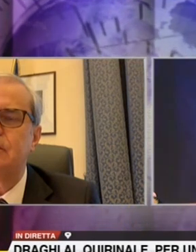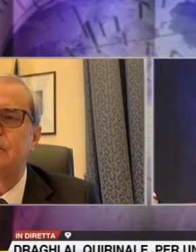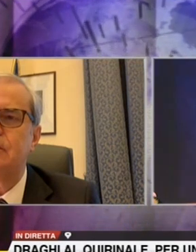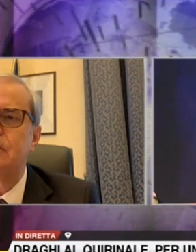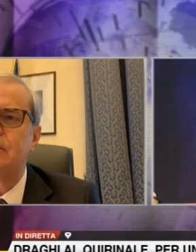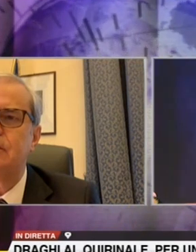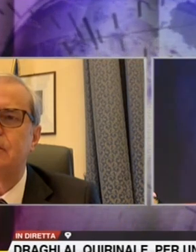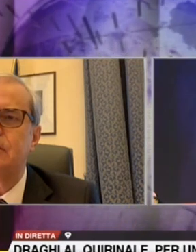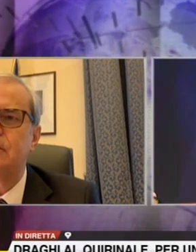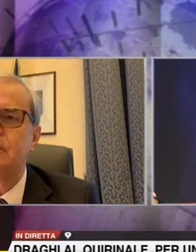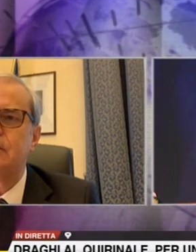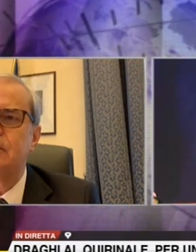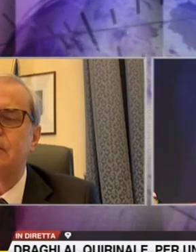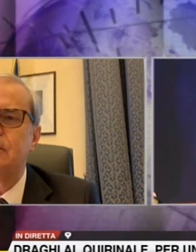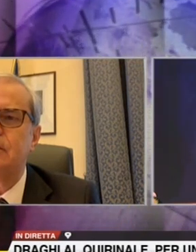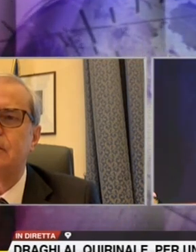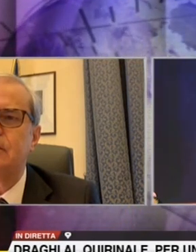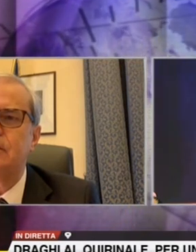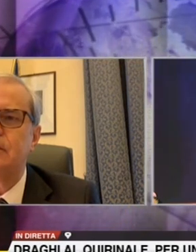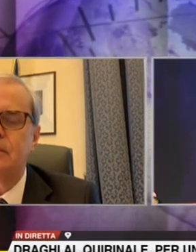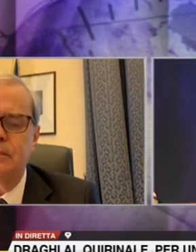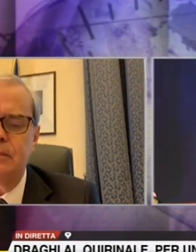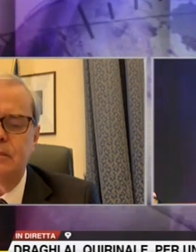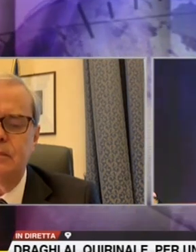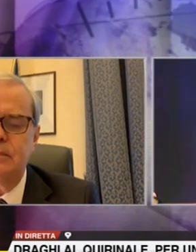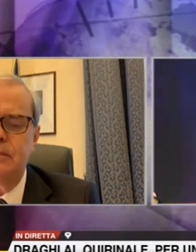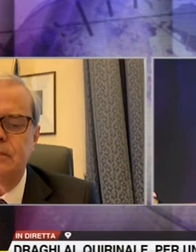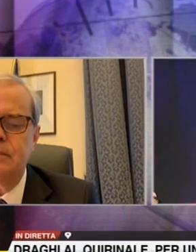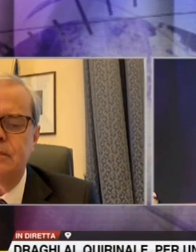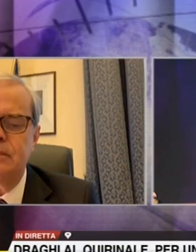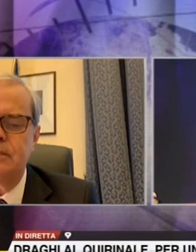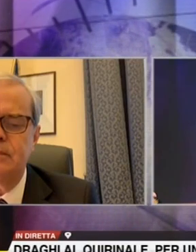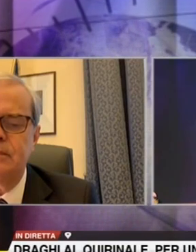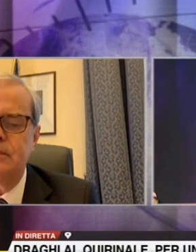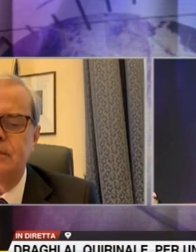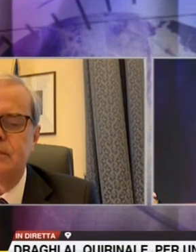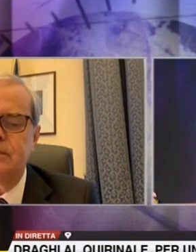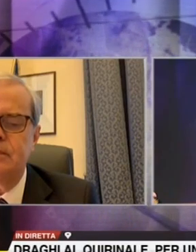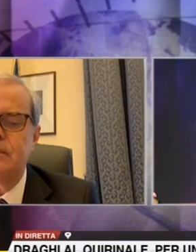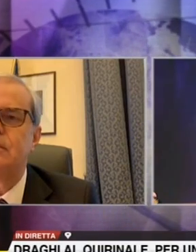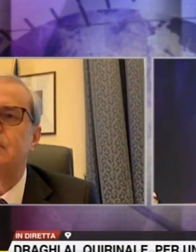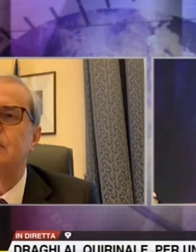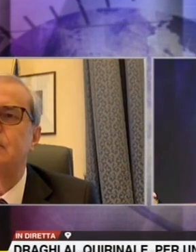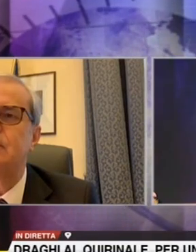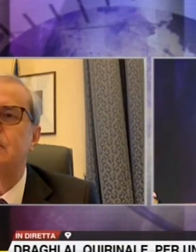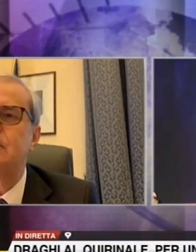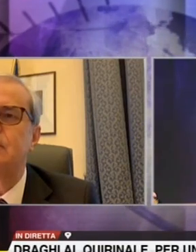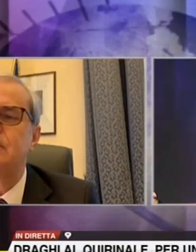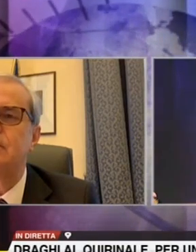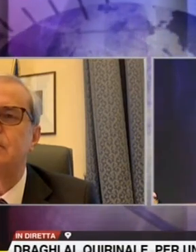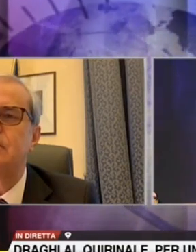questo governo, ci si attendeva, si sapeva insomma che era si aspettava un